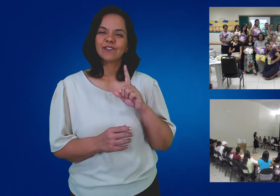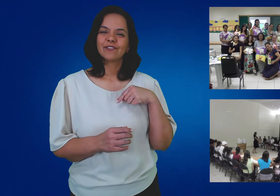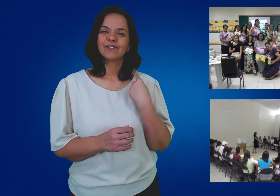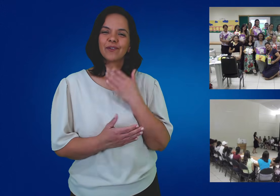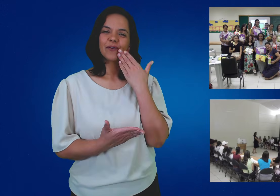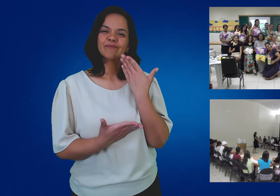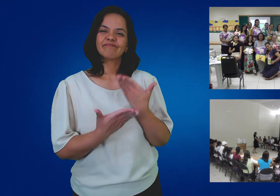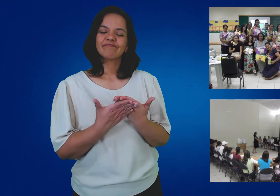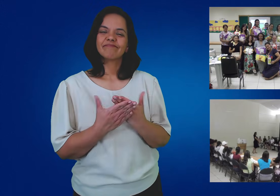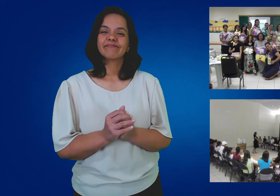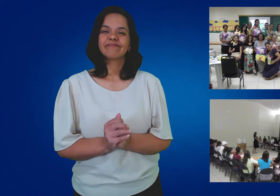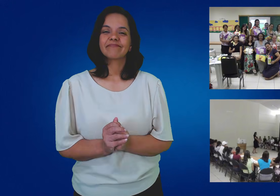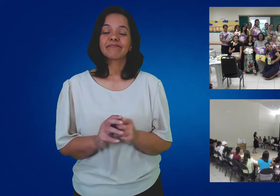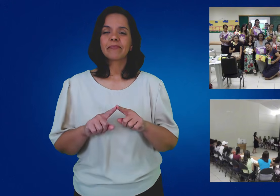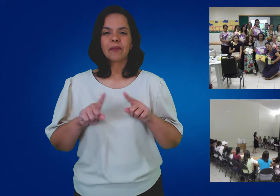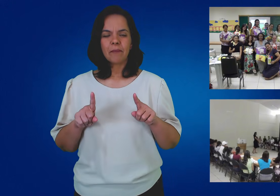Bem, eu amei esse vídeo.